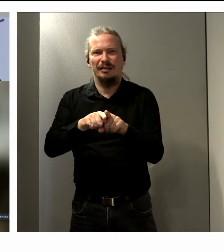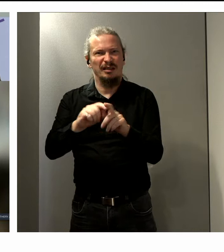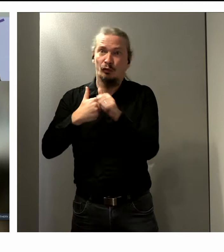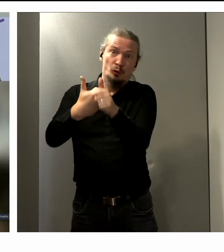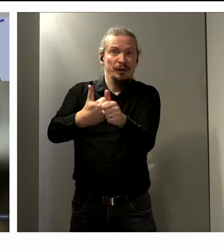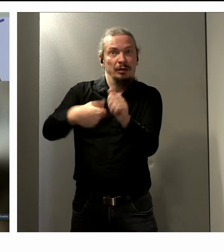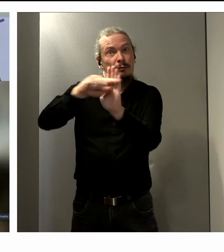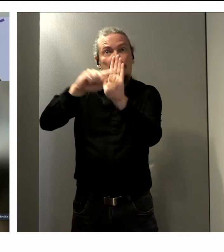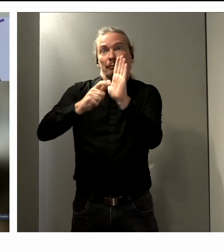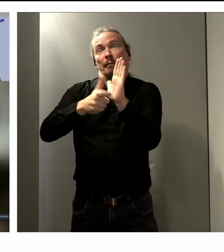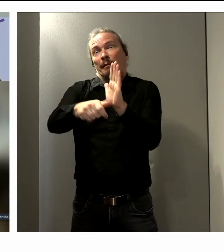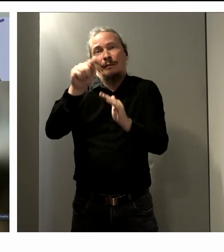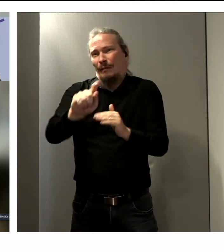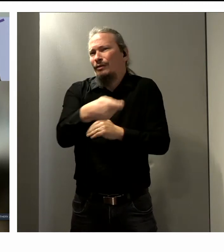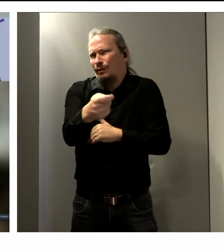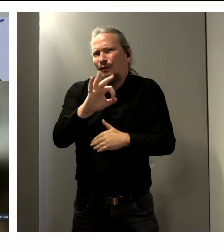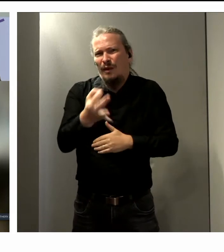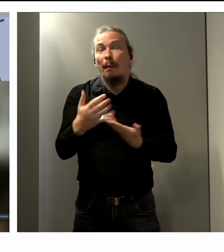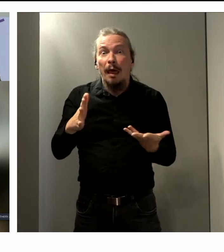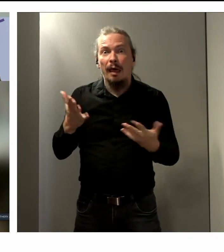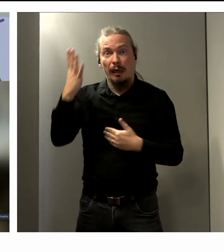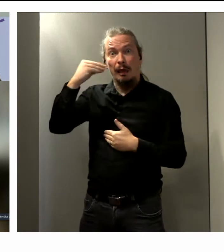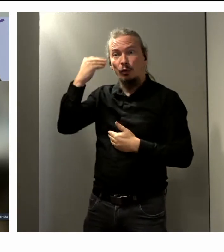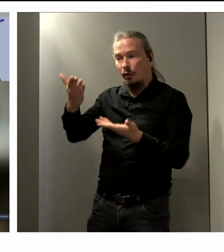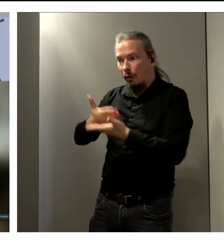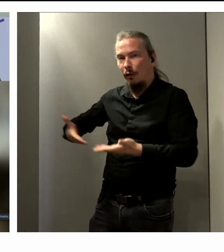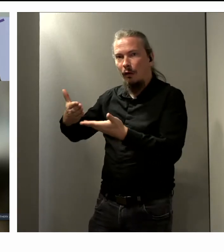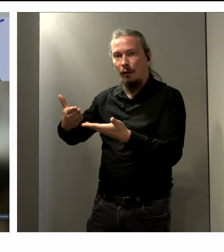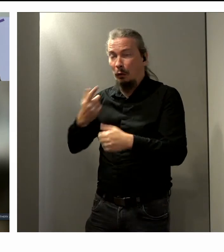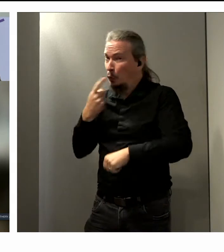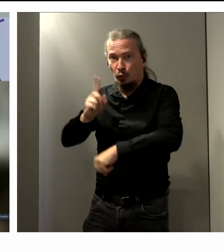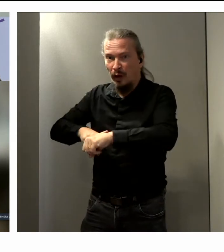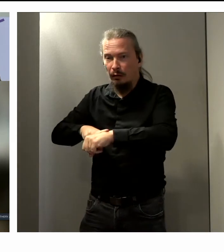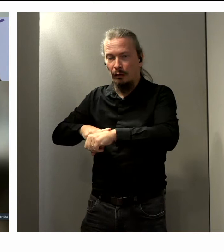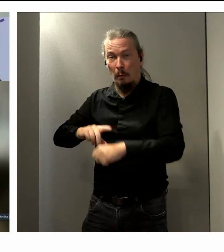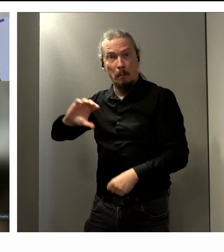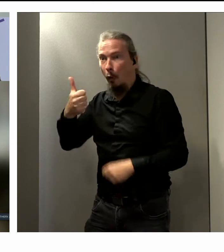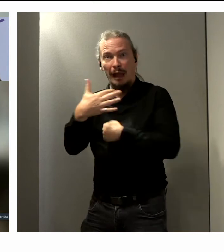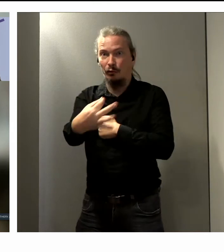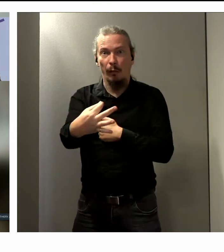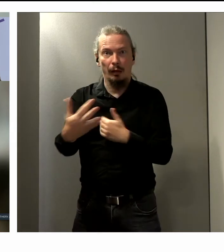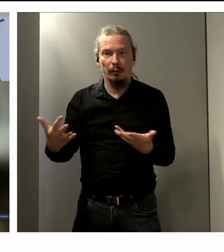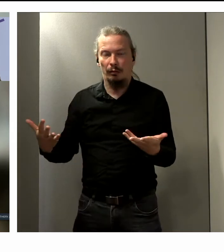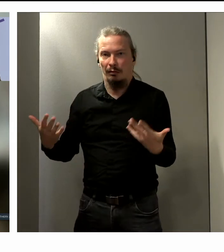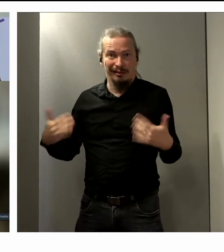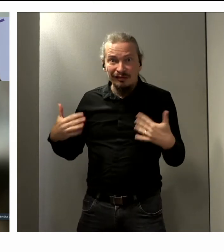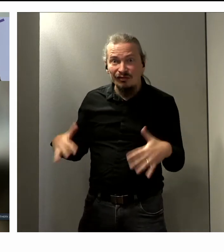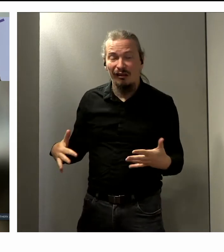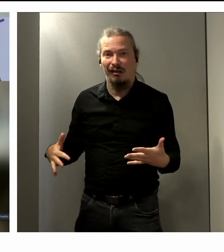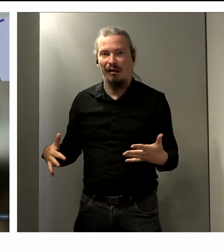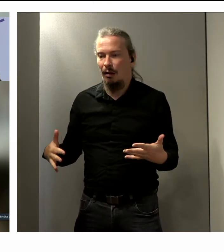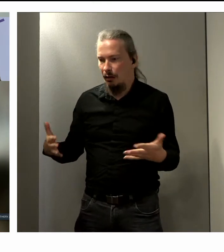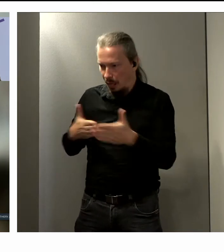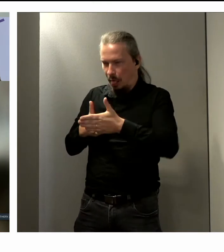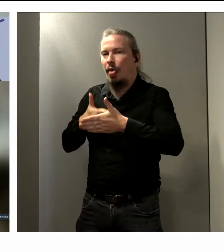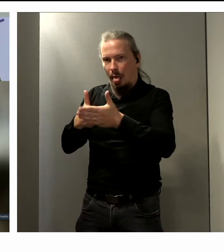des délais et un process à respecter. Mais l'étudiant va déjà avoir, dès la première semaine